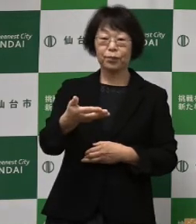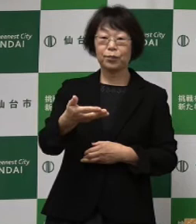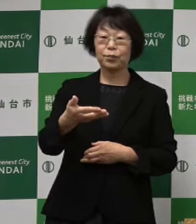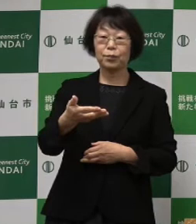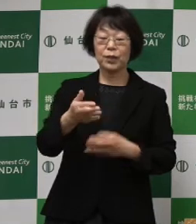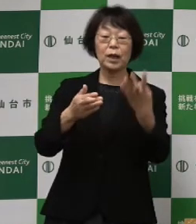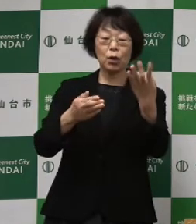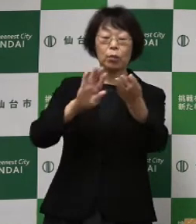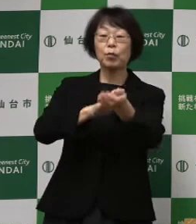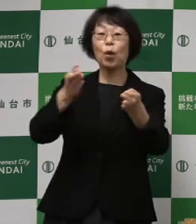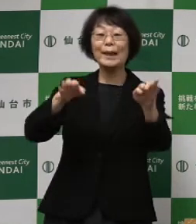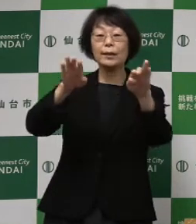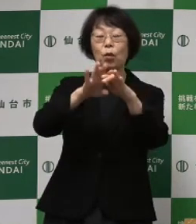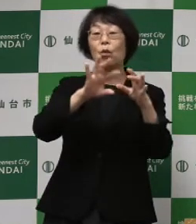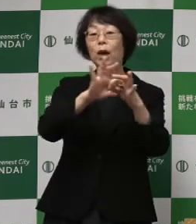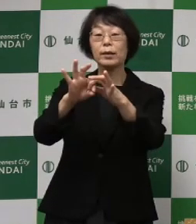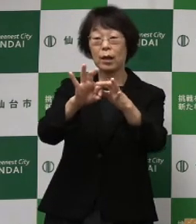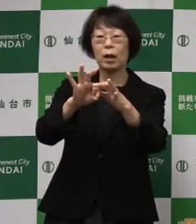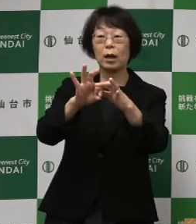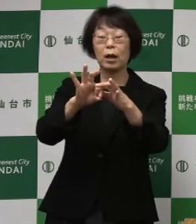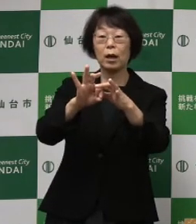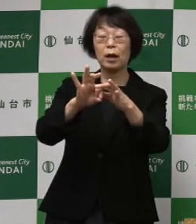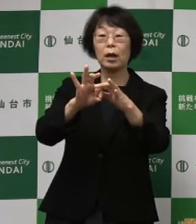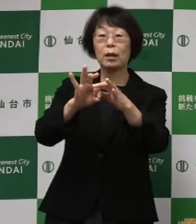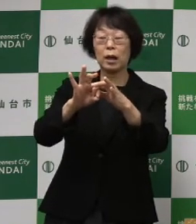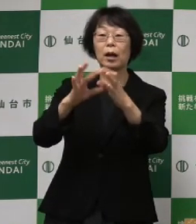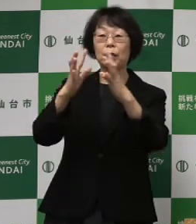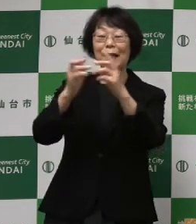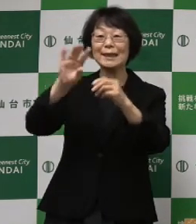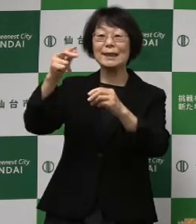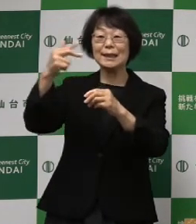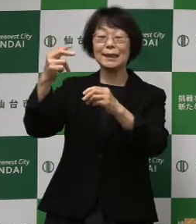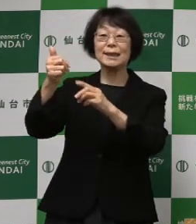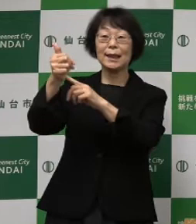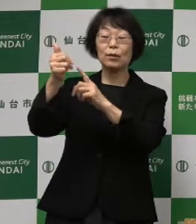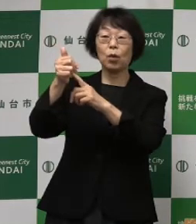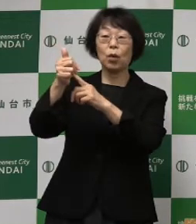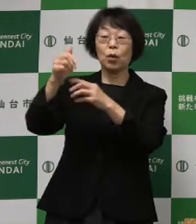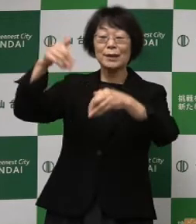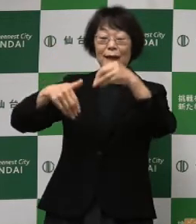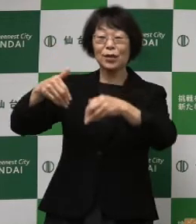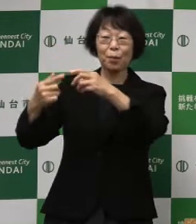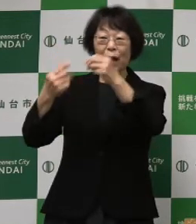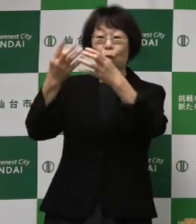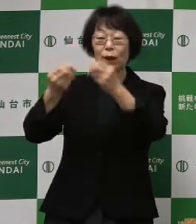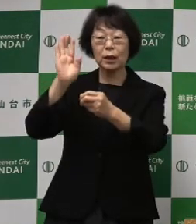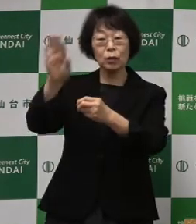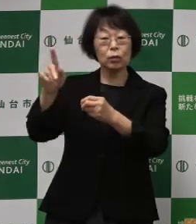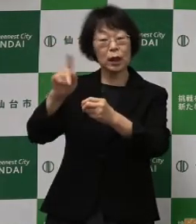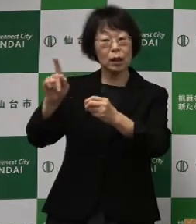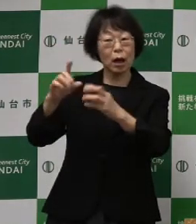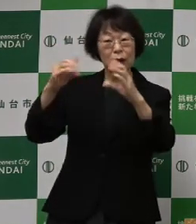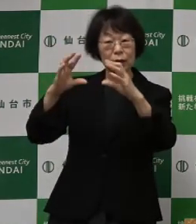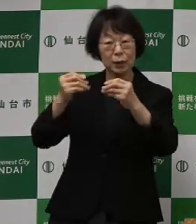病院の関係で、はい、知事選、終わった後、知事とは、何かやり取りはあ